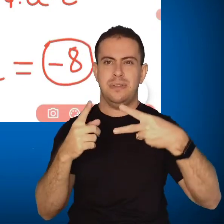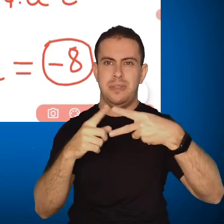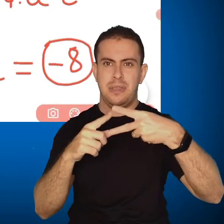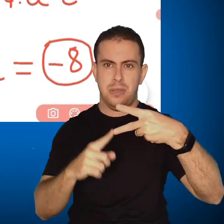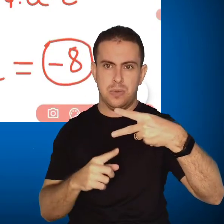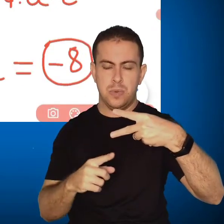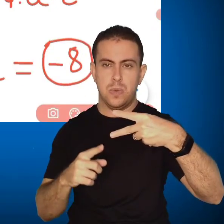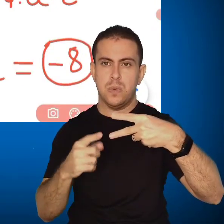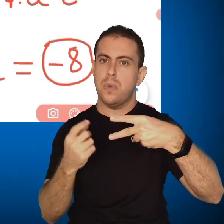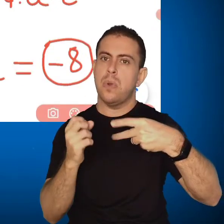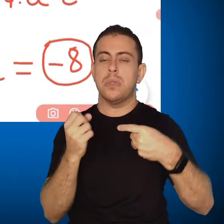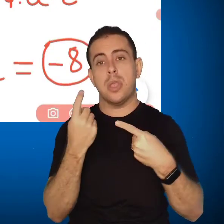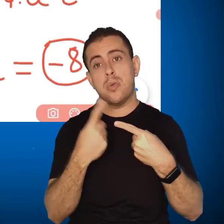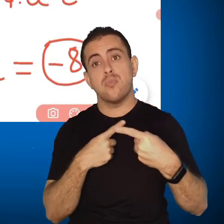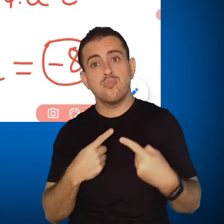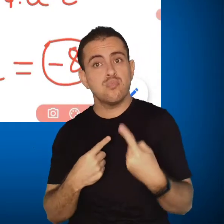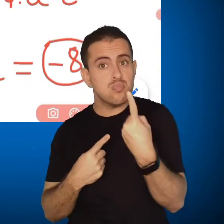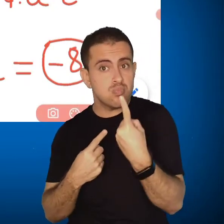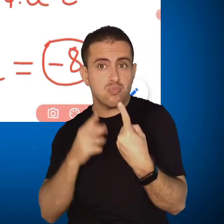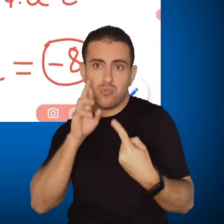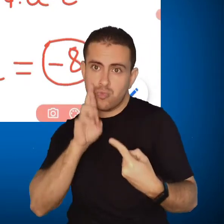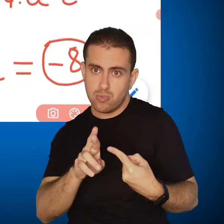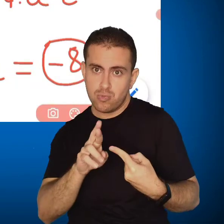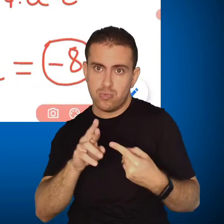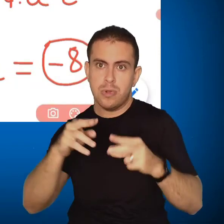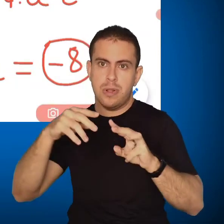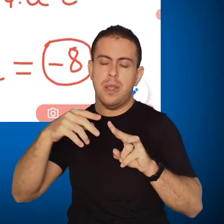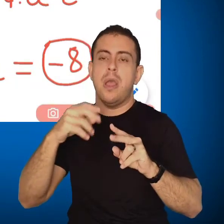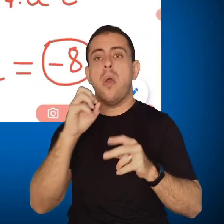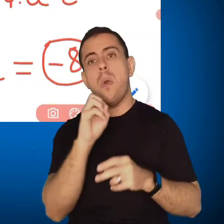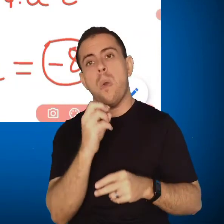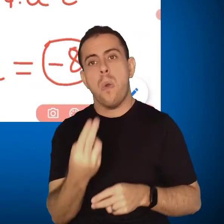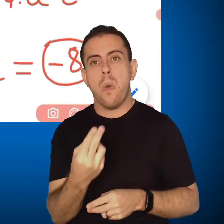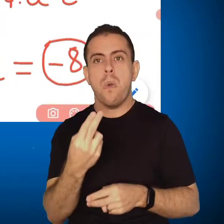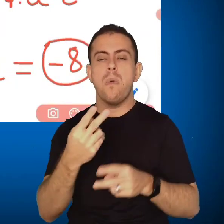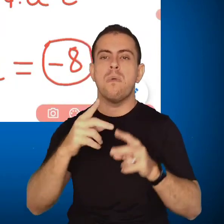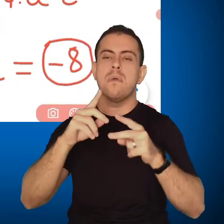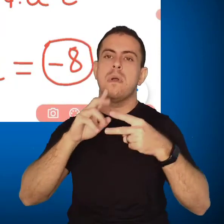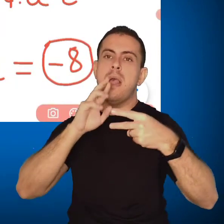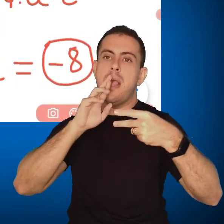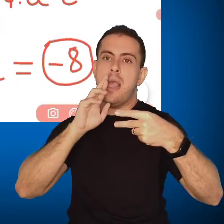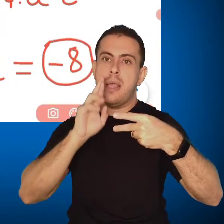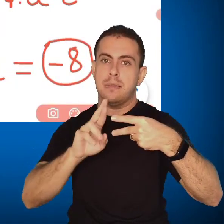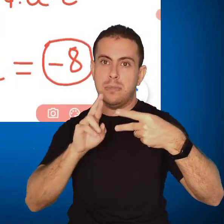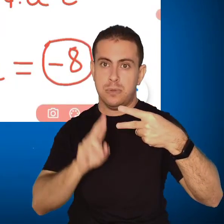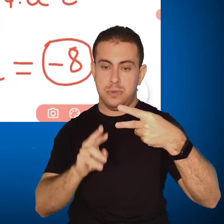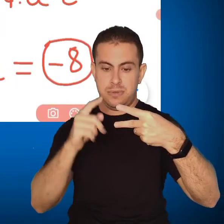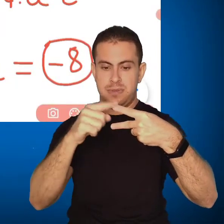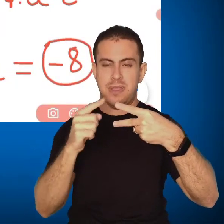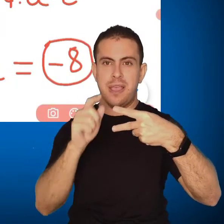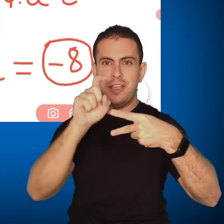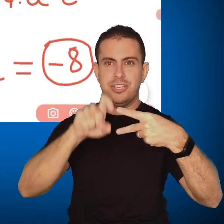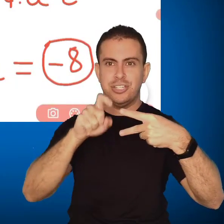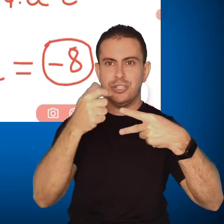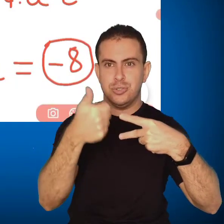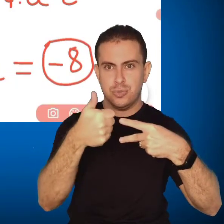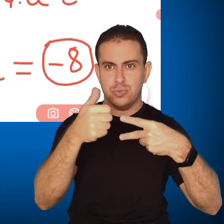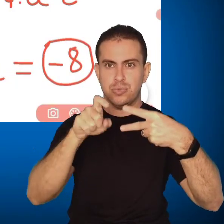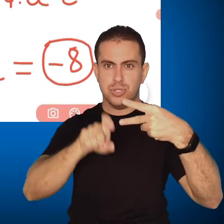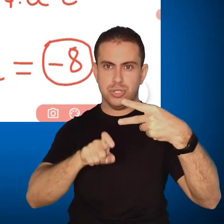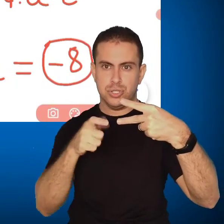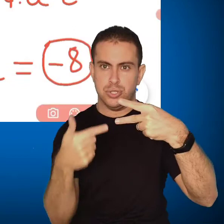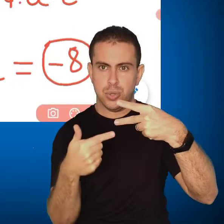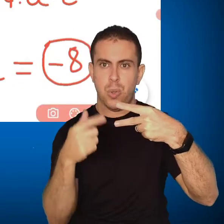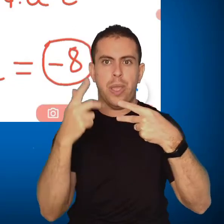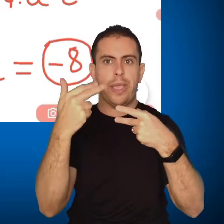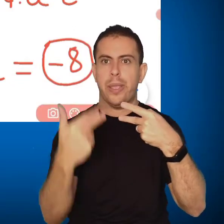igual a zero, ela tem apenas uma raiz, ou então você diz que ela tem duas raízes reais iguais, perfeito? Então